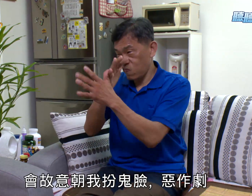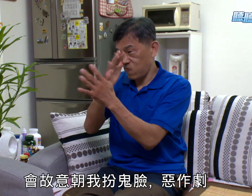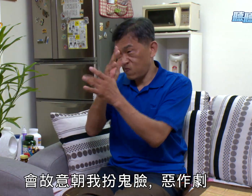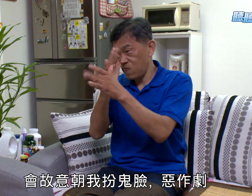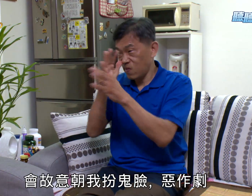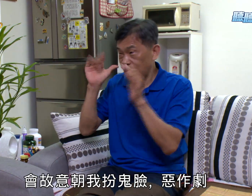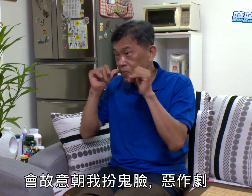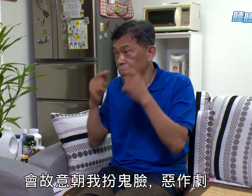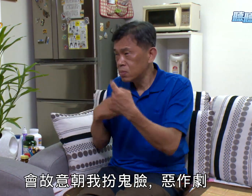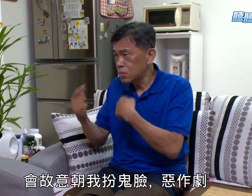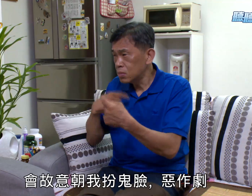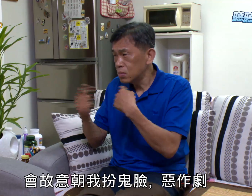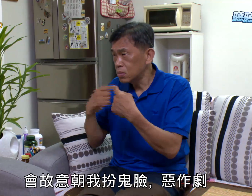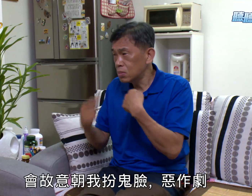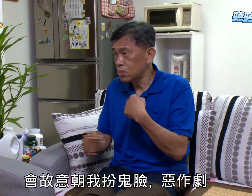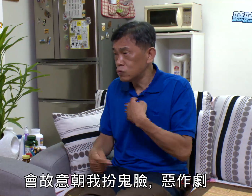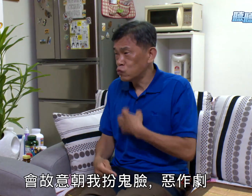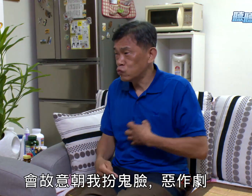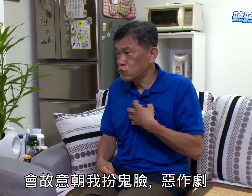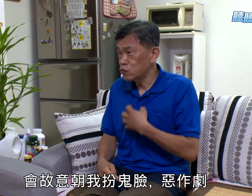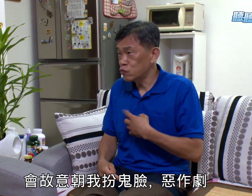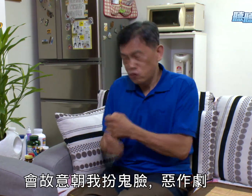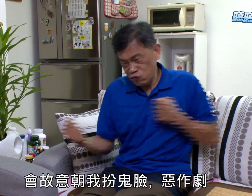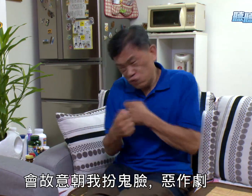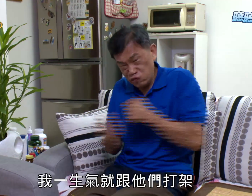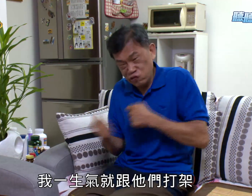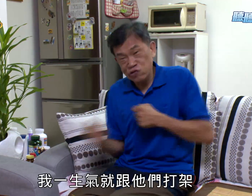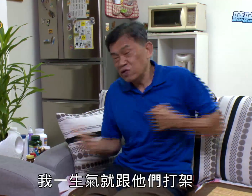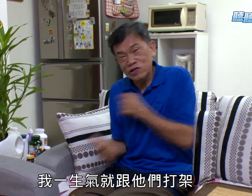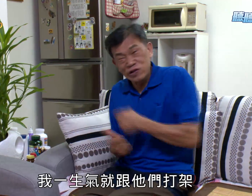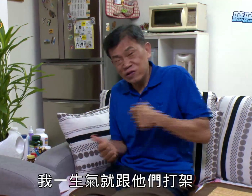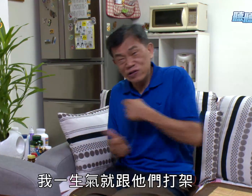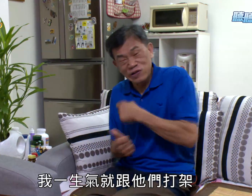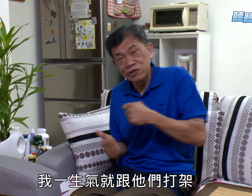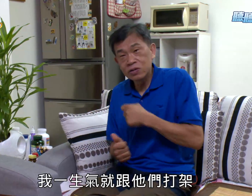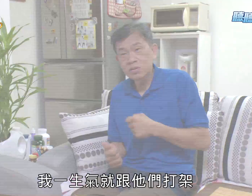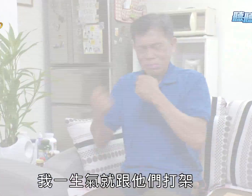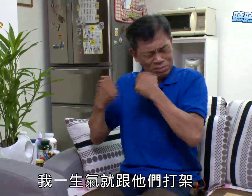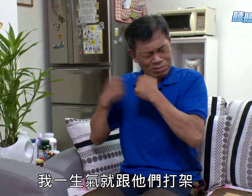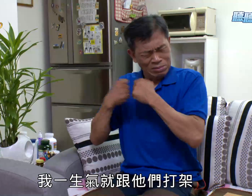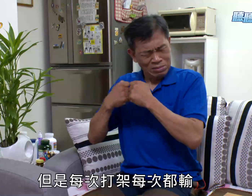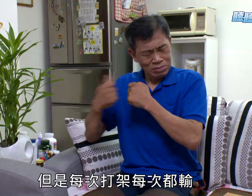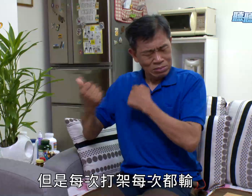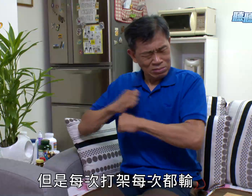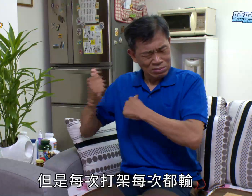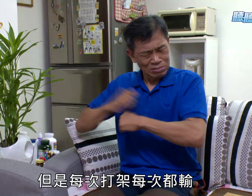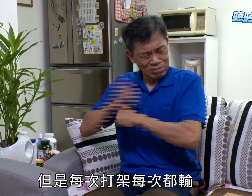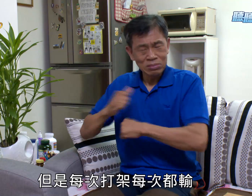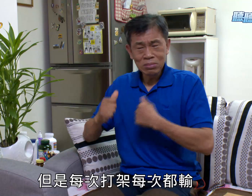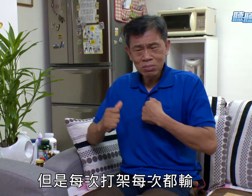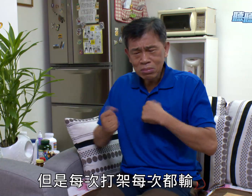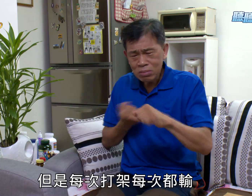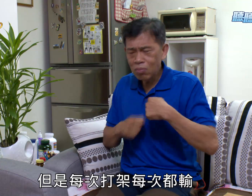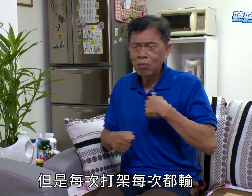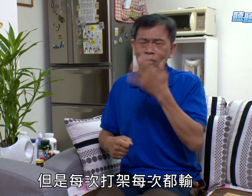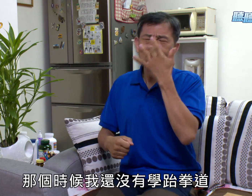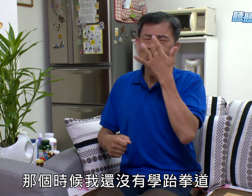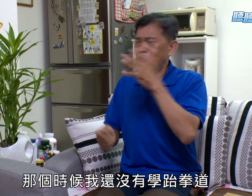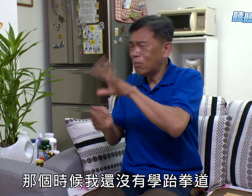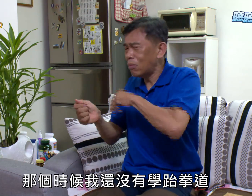扮鬼脸啦，恶作剧啦。我一生气啊，就跟他们打架，但是每次打架每次都输。那个时候啊，我